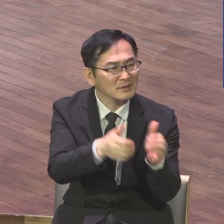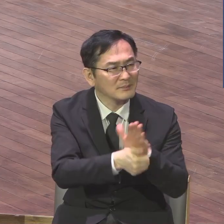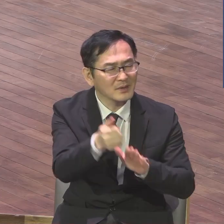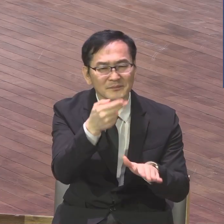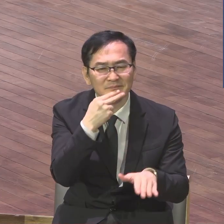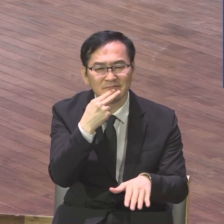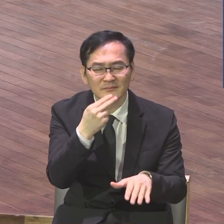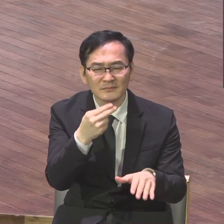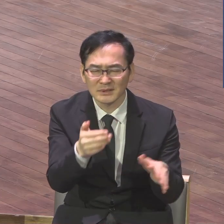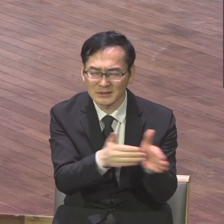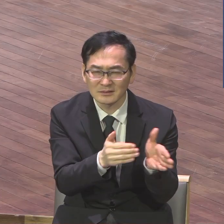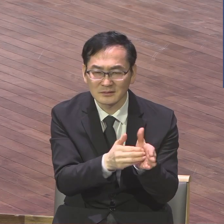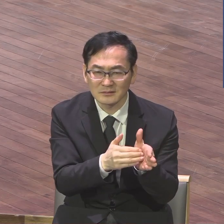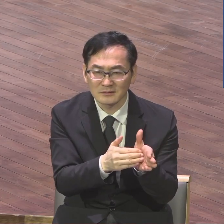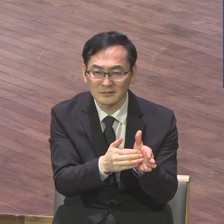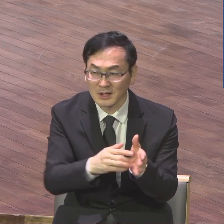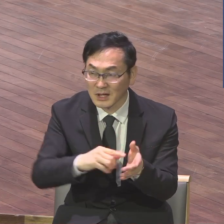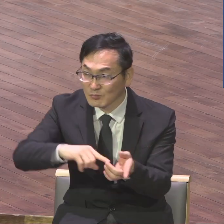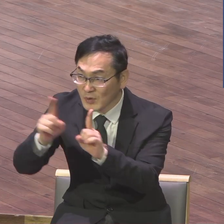처참함이지요.